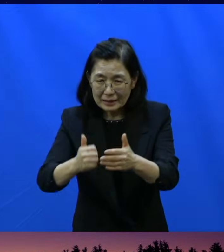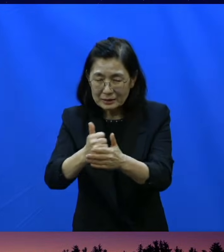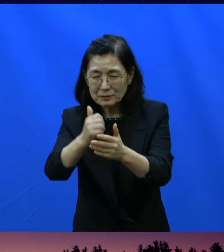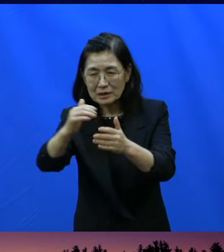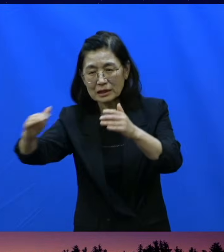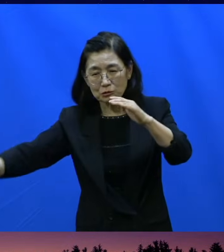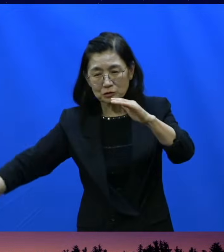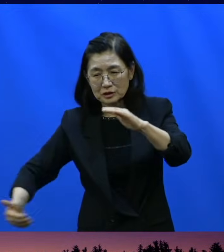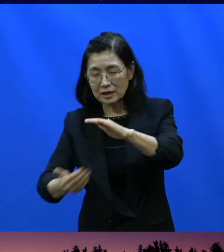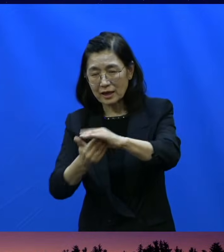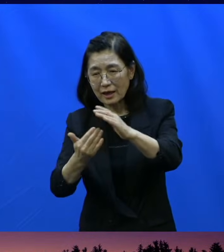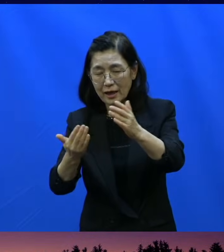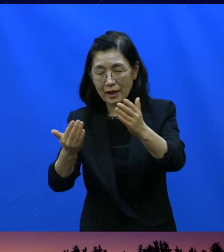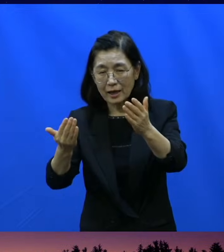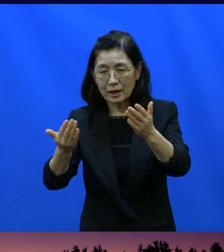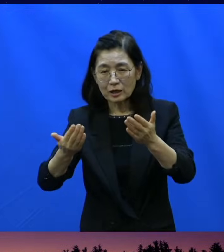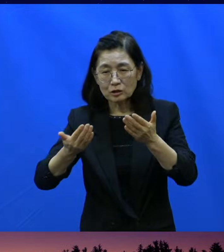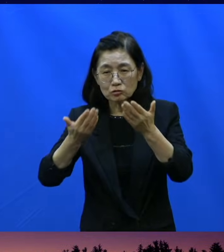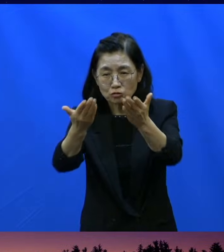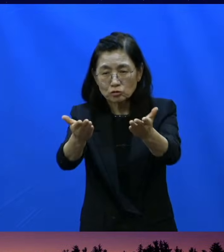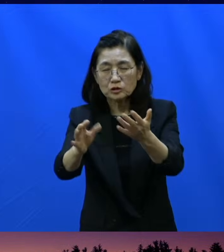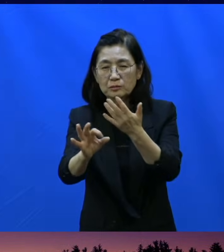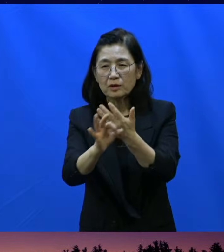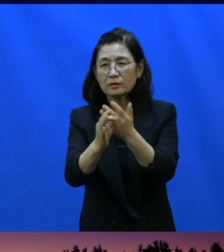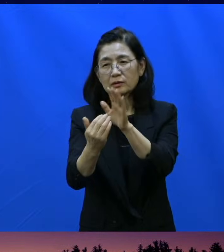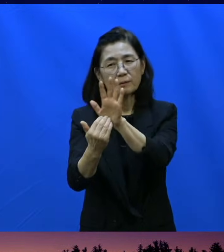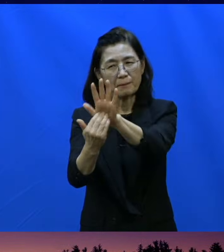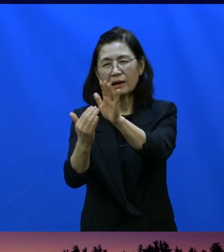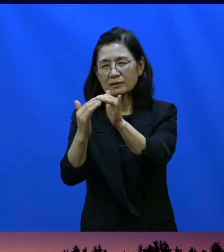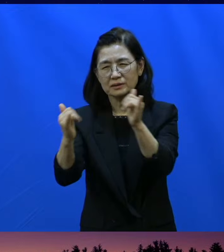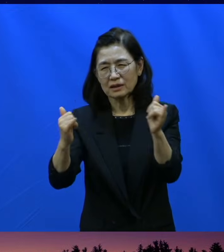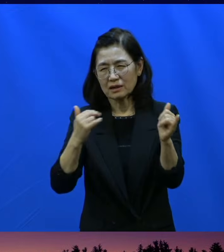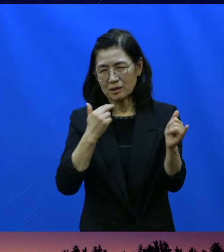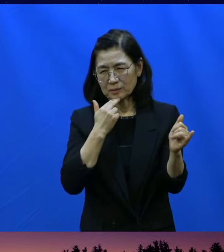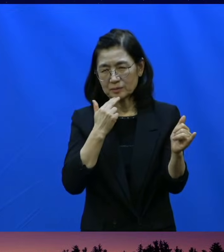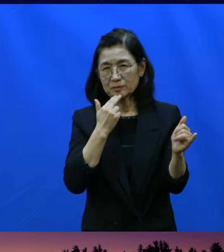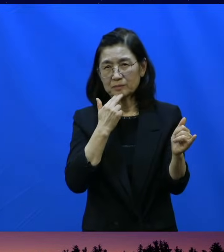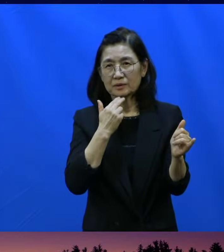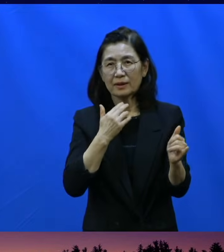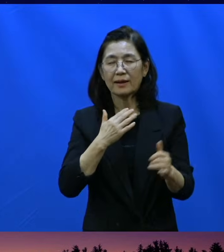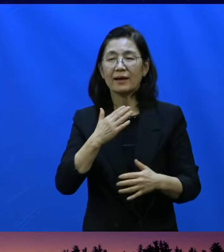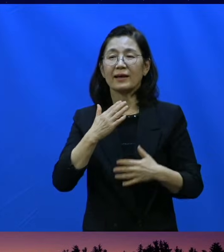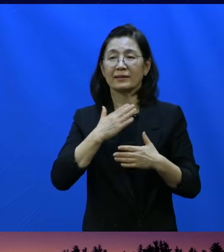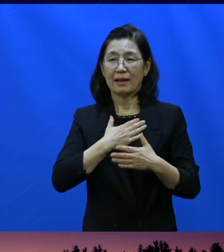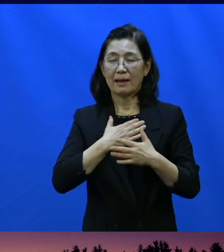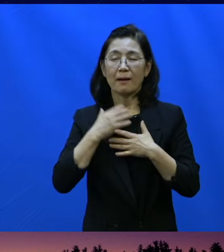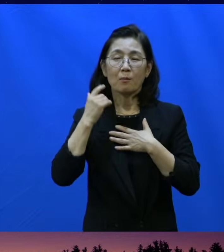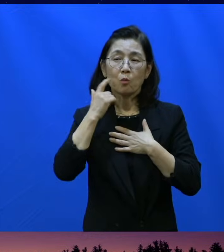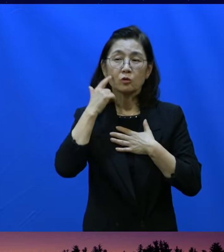거예요. 그게 은혜인 것입니다. 저는 참 은혜를 많이 받았어요.